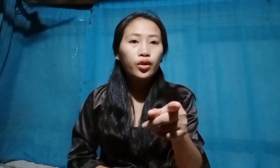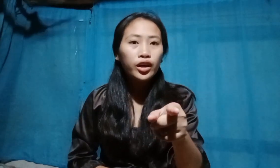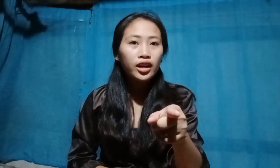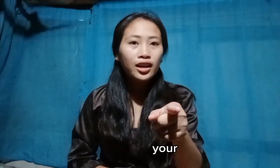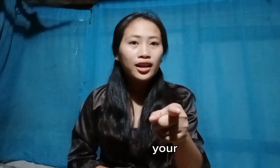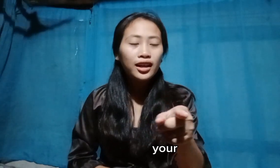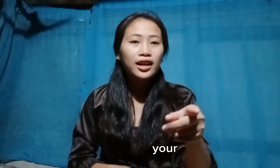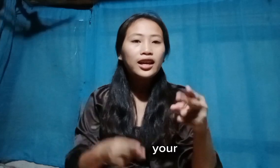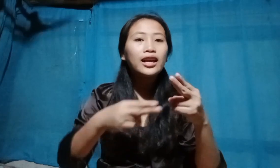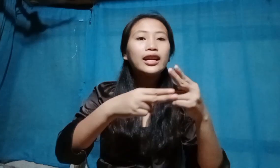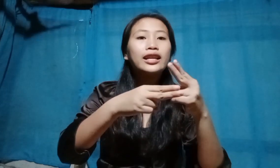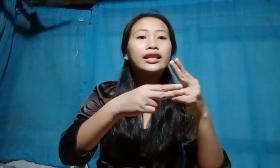Your